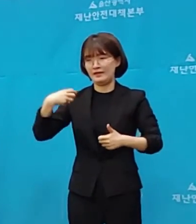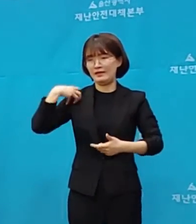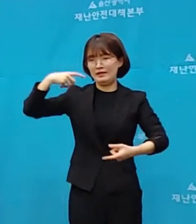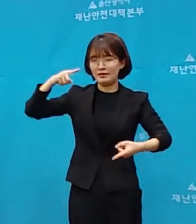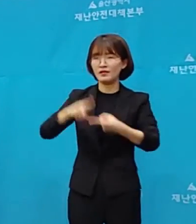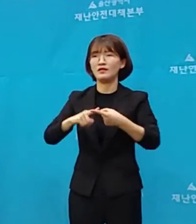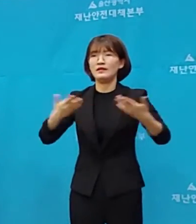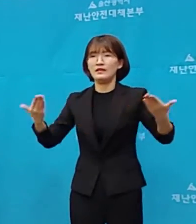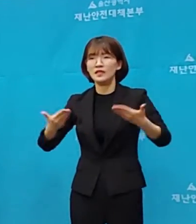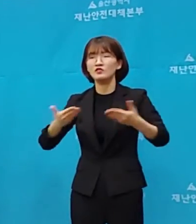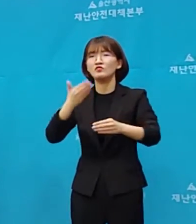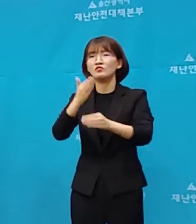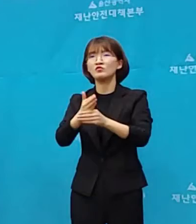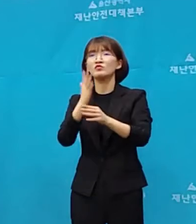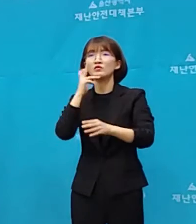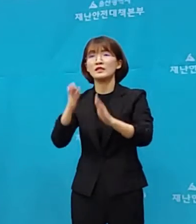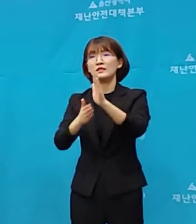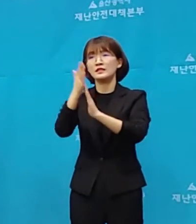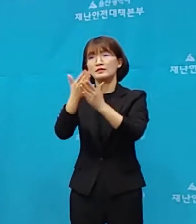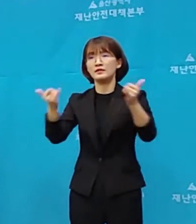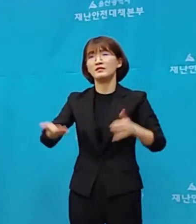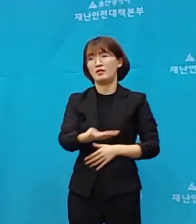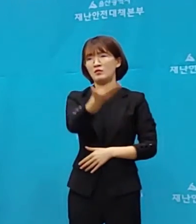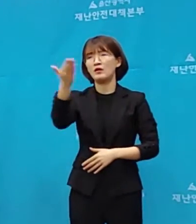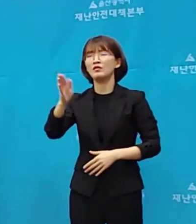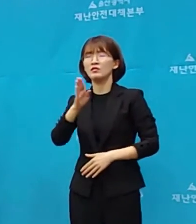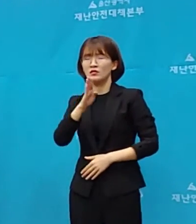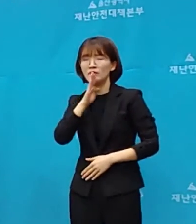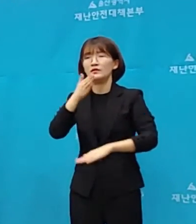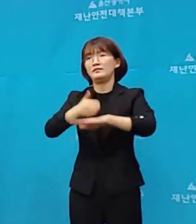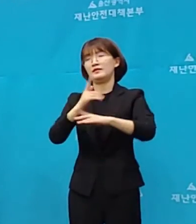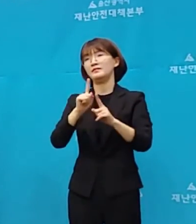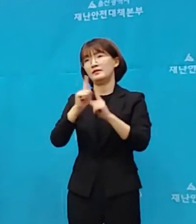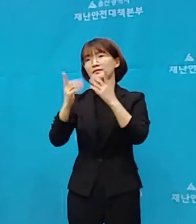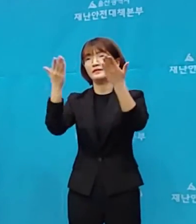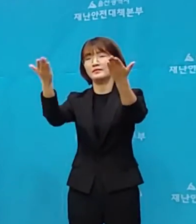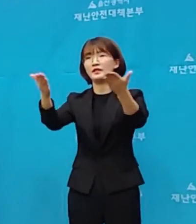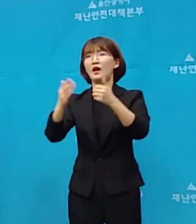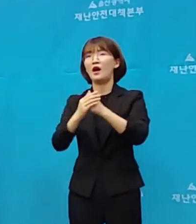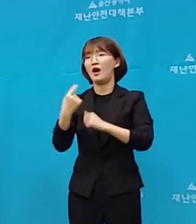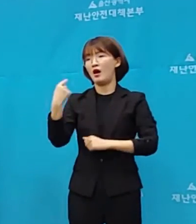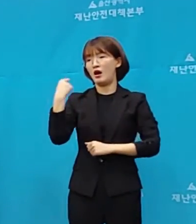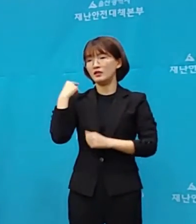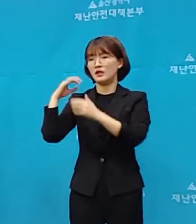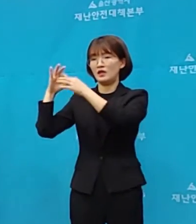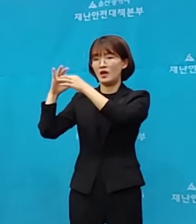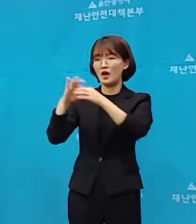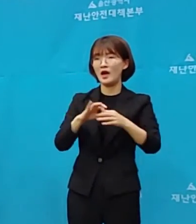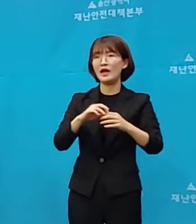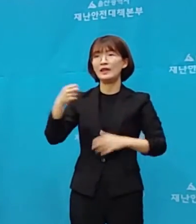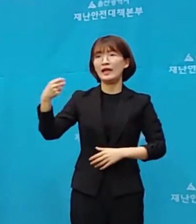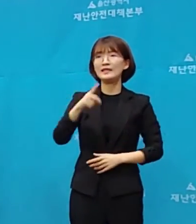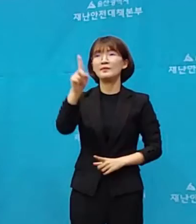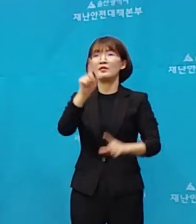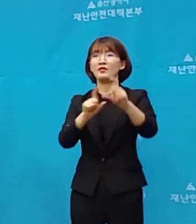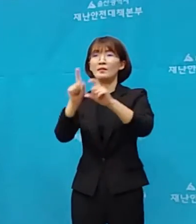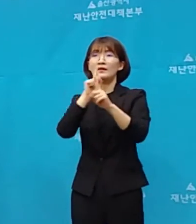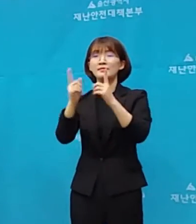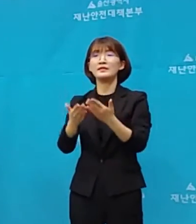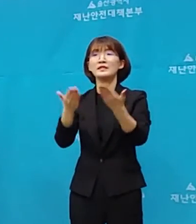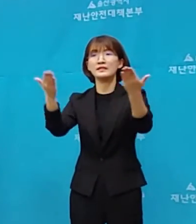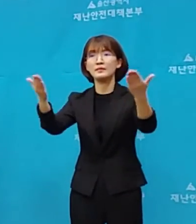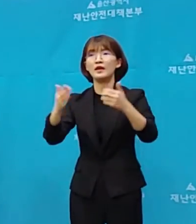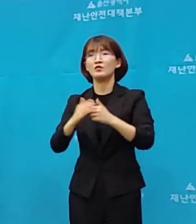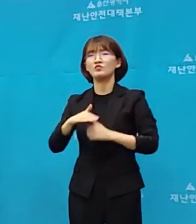다하고 계시는 울산 시민 여러분께 감사드립니다. 어제에 이어 다시 말씀드리지만